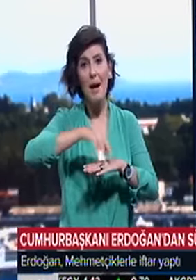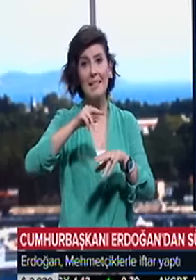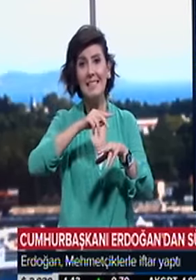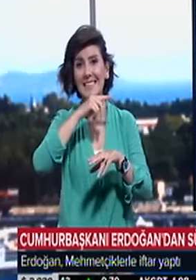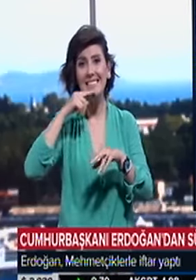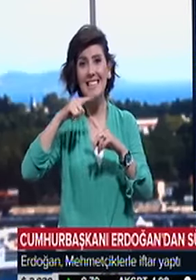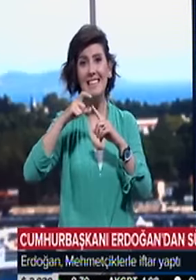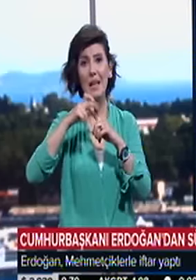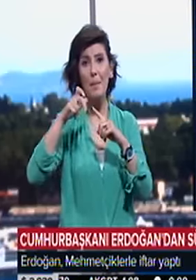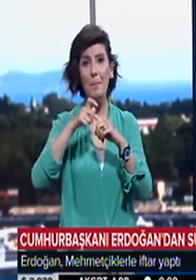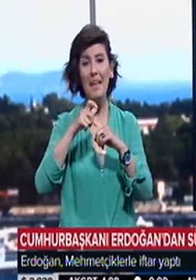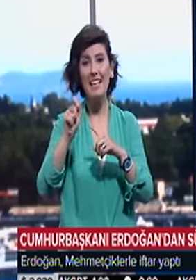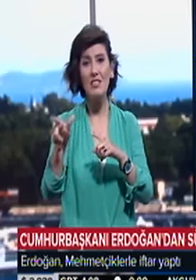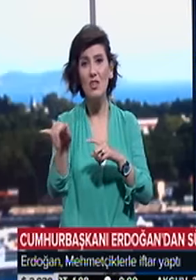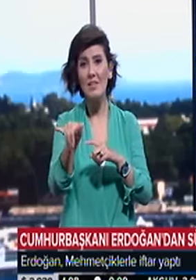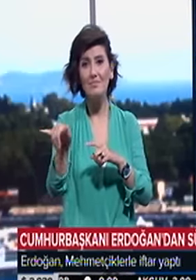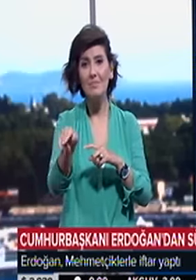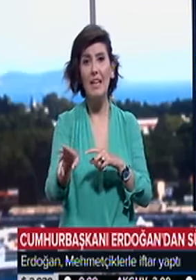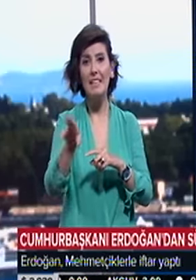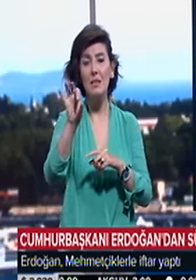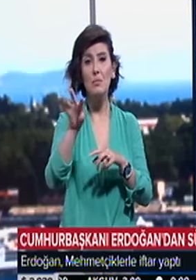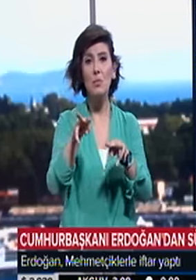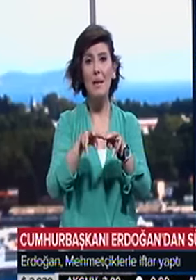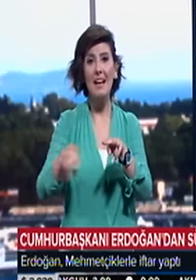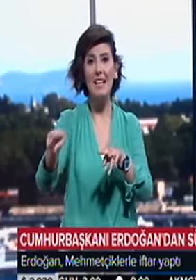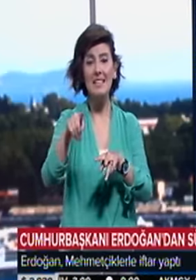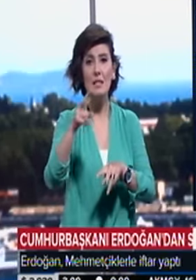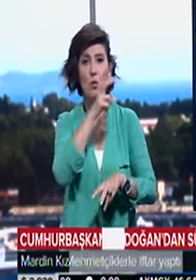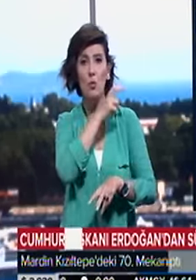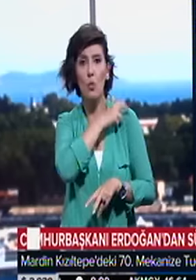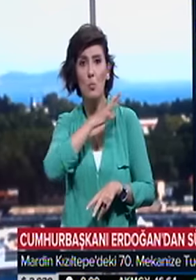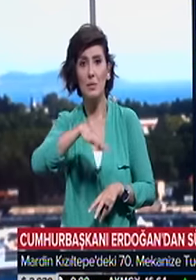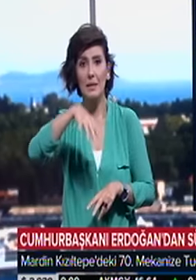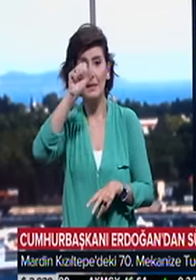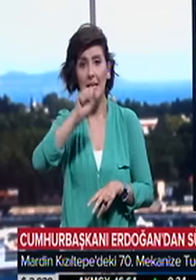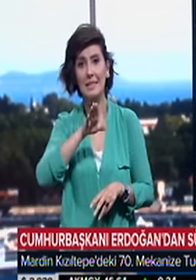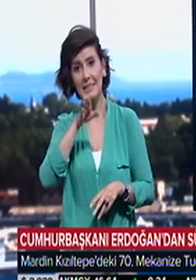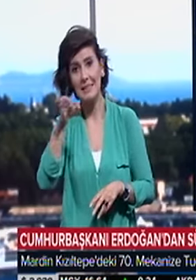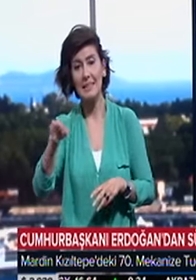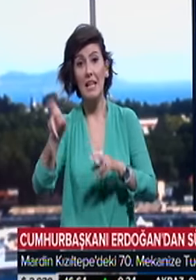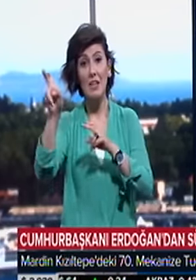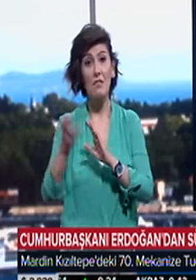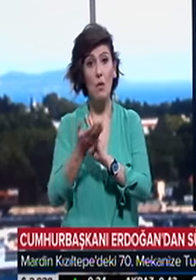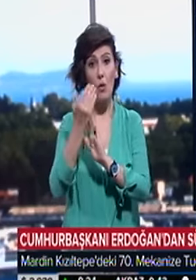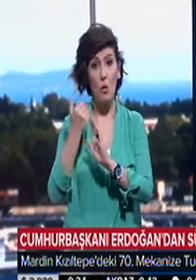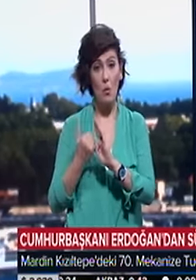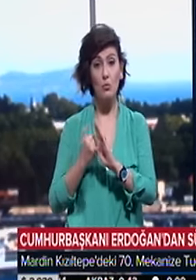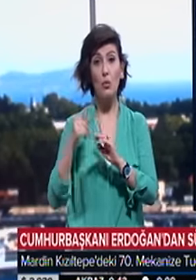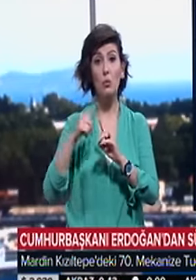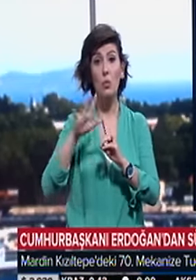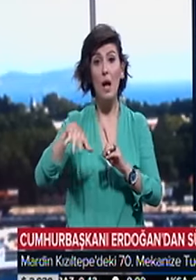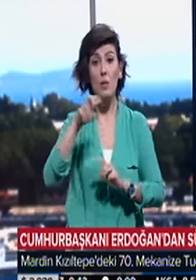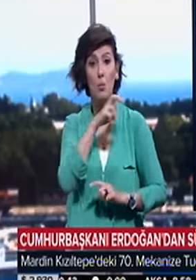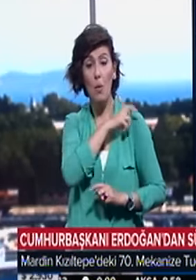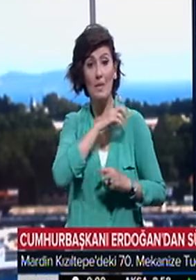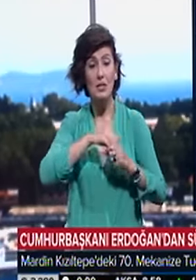ilçesi arasındaki 70. Mekanize Tugay Komutanlığı Sayın Kışlası'na geçti. İftar öncesi Erdoğan Tugay Komutanlığı'nda